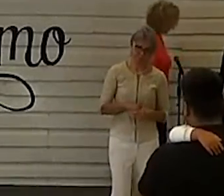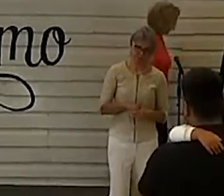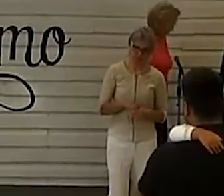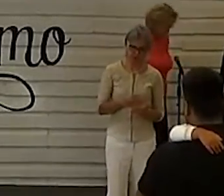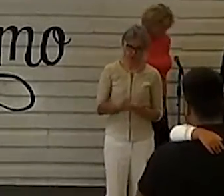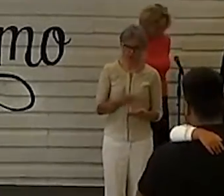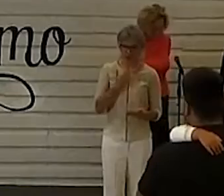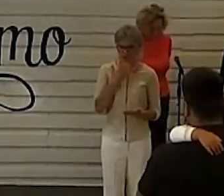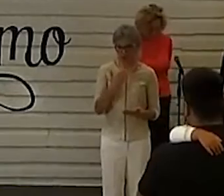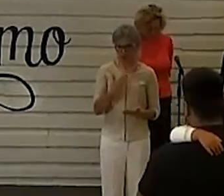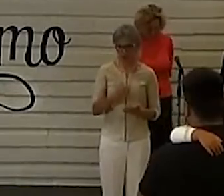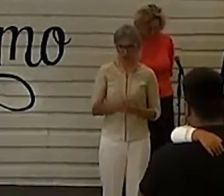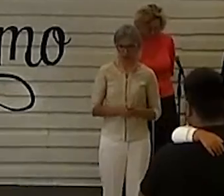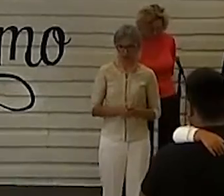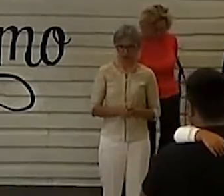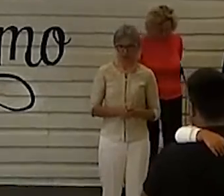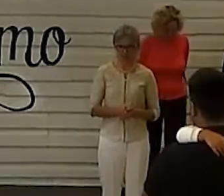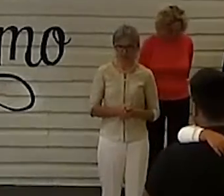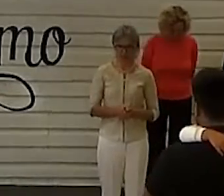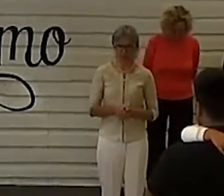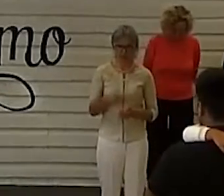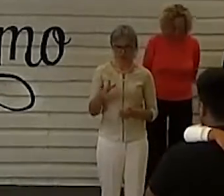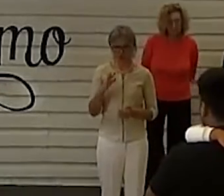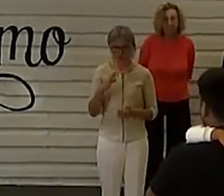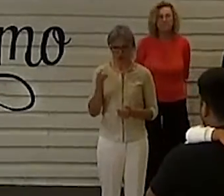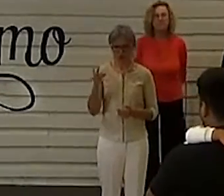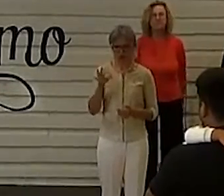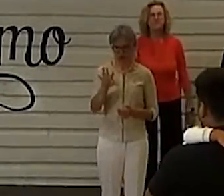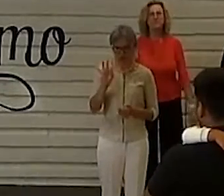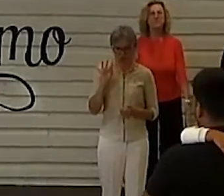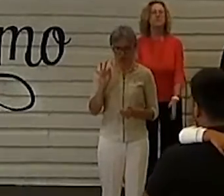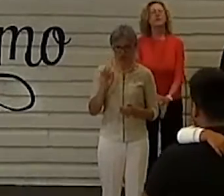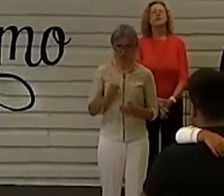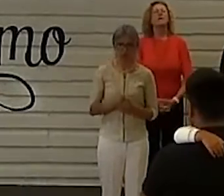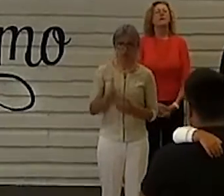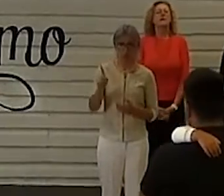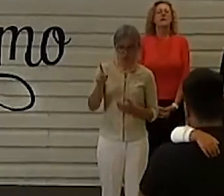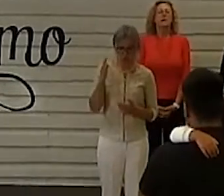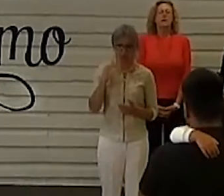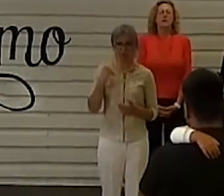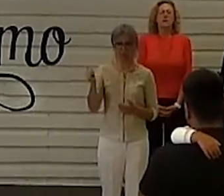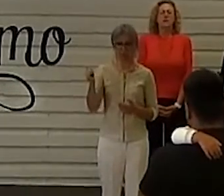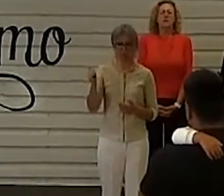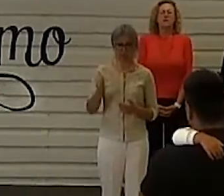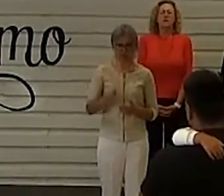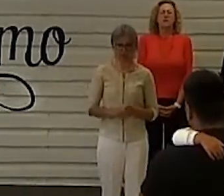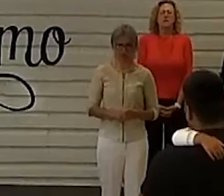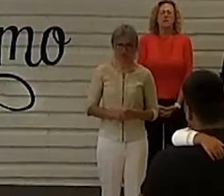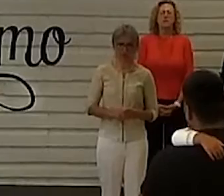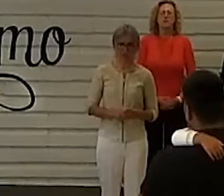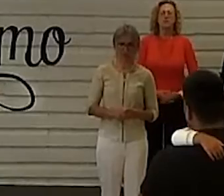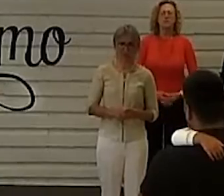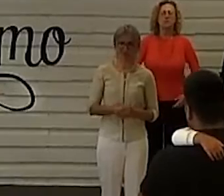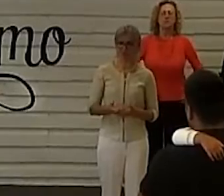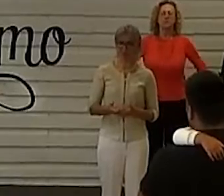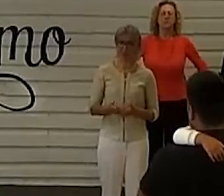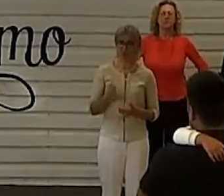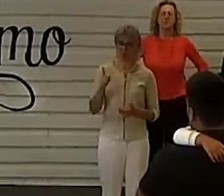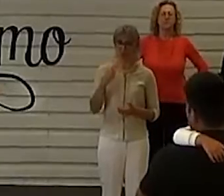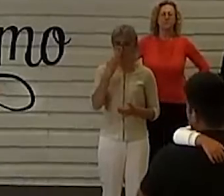Signore, ti ringraziamo perché tu ci hai scelti, tu ci hai chiamati a far parte della tua